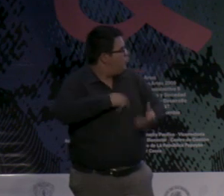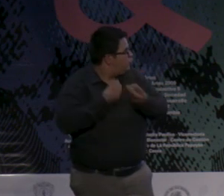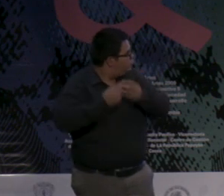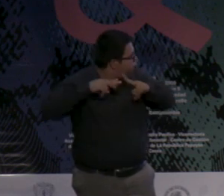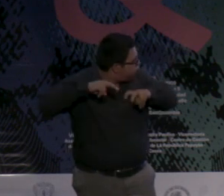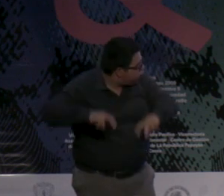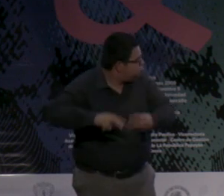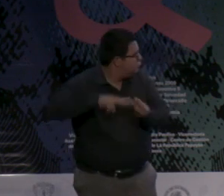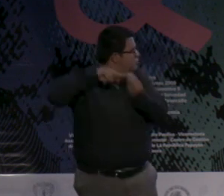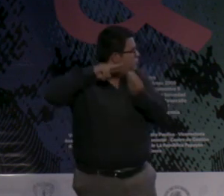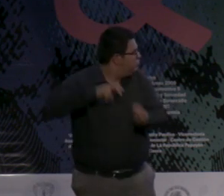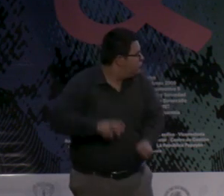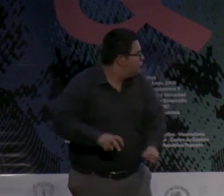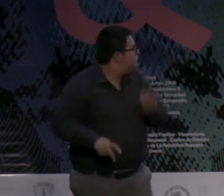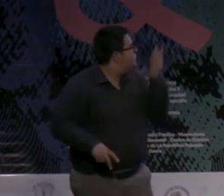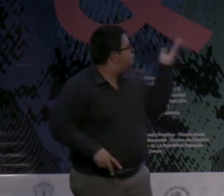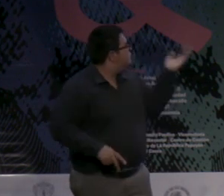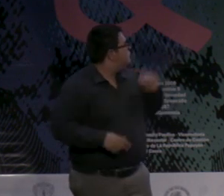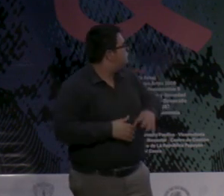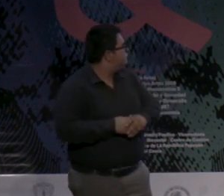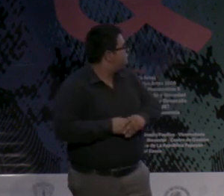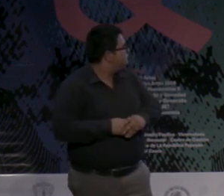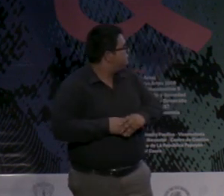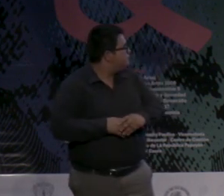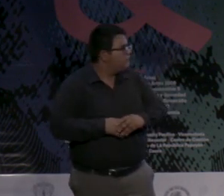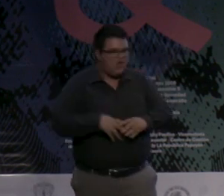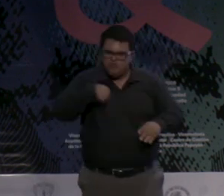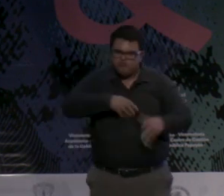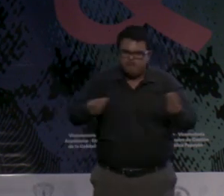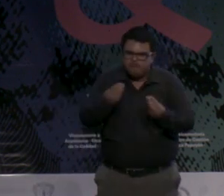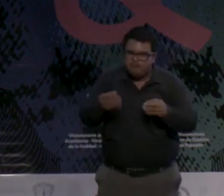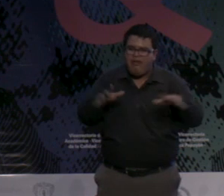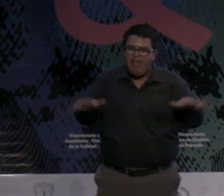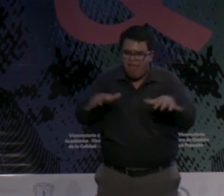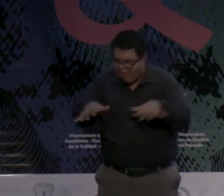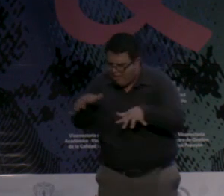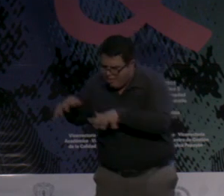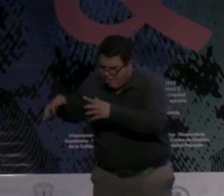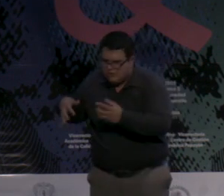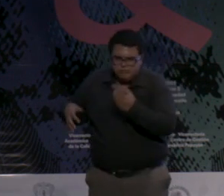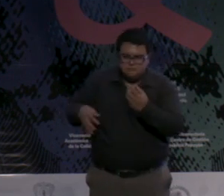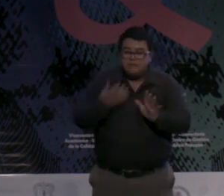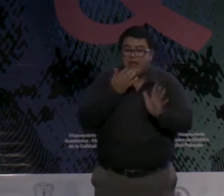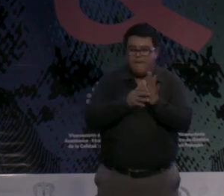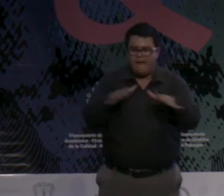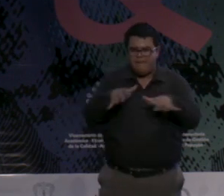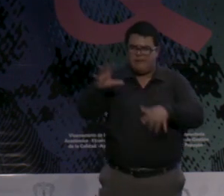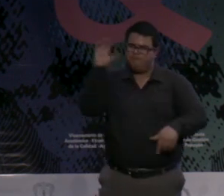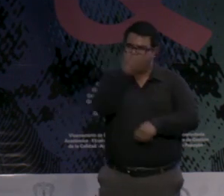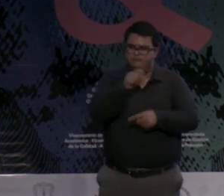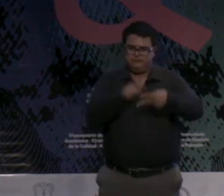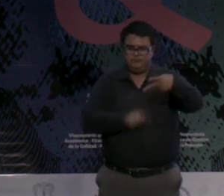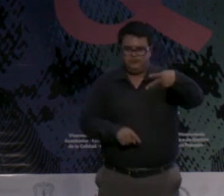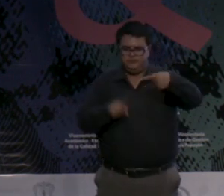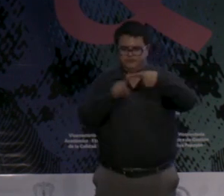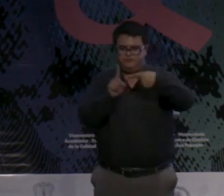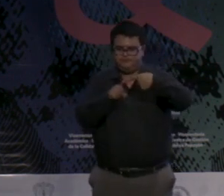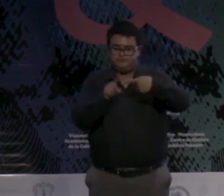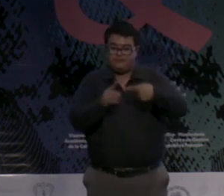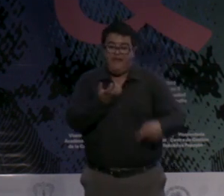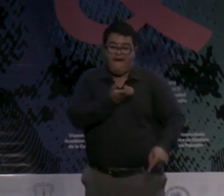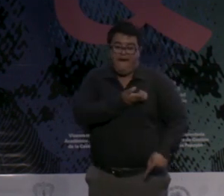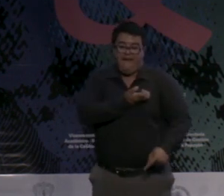ese proyecto, paradójicamente tuvimos la financiación del Banco Santander de la Universidad Javeriana, y por eso siempre aparecen sus logos, y entre